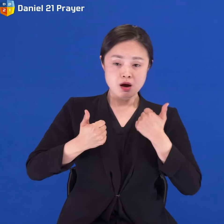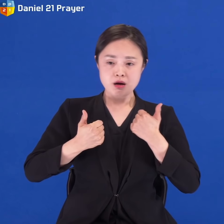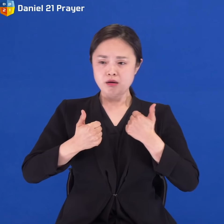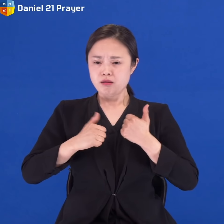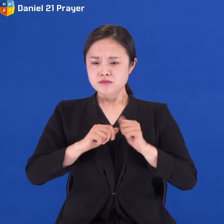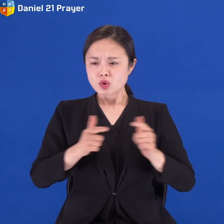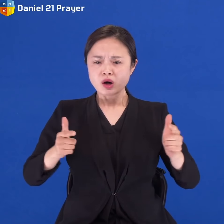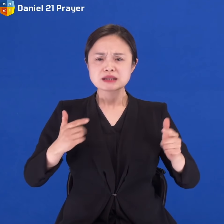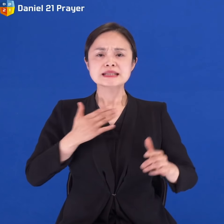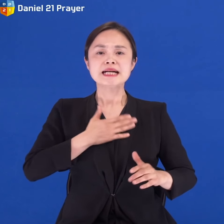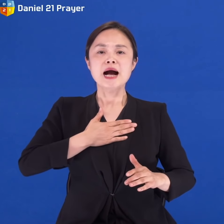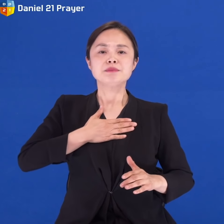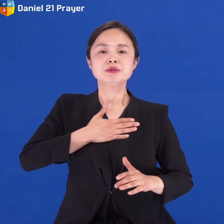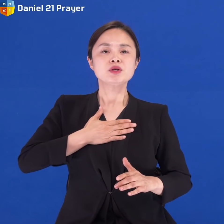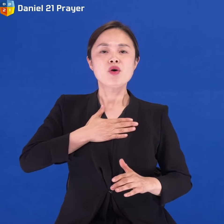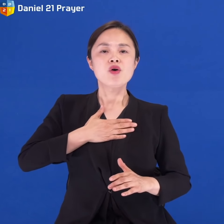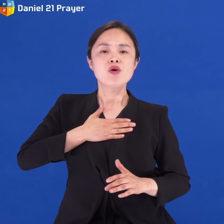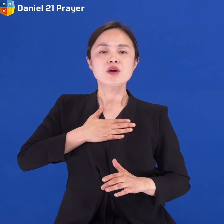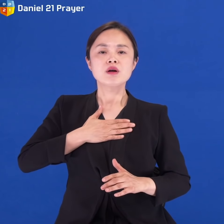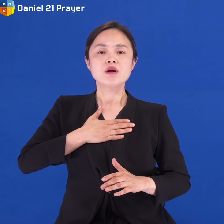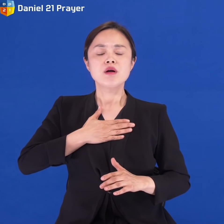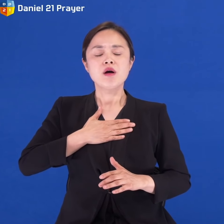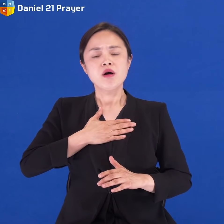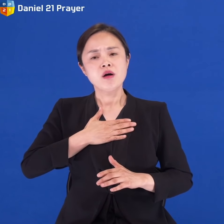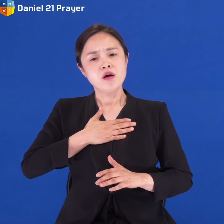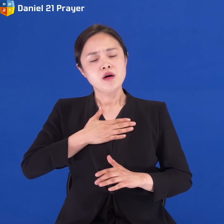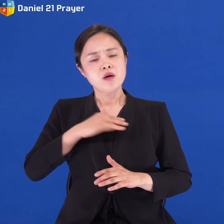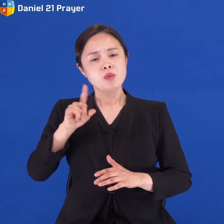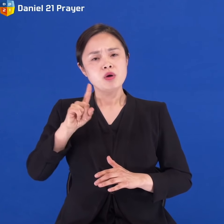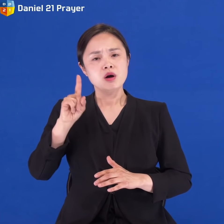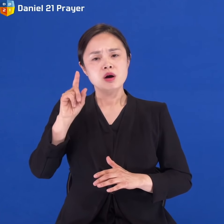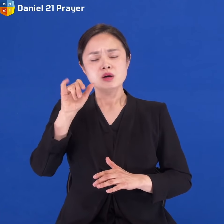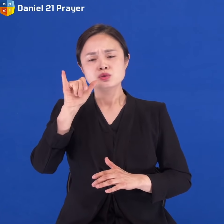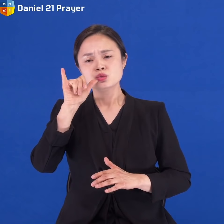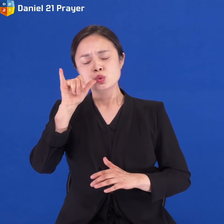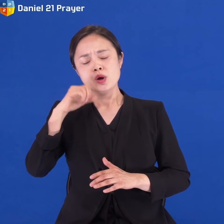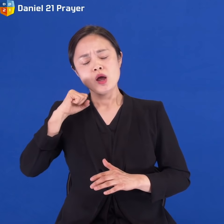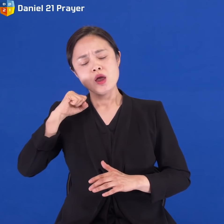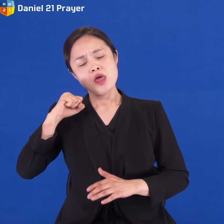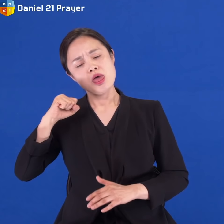울 때 울지 못하고, 화날 때 화를 내지 못하고,